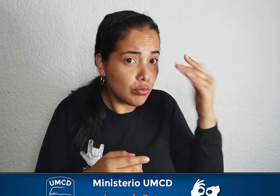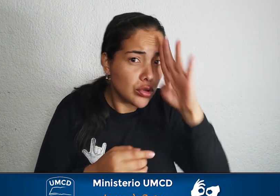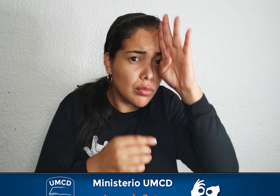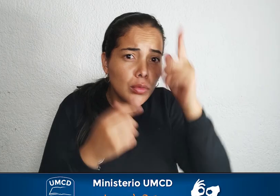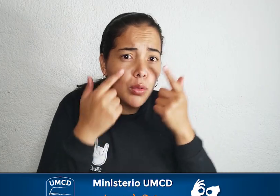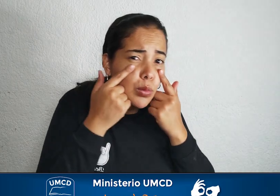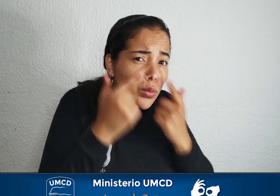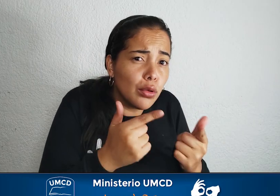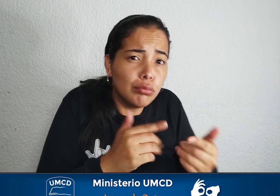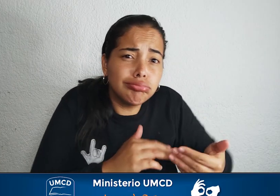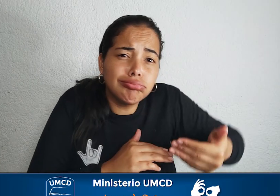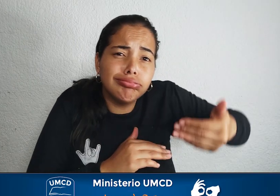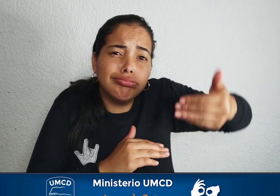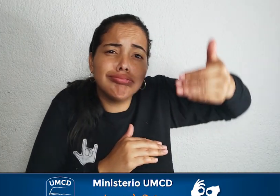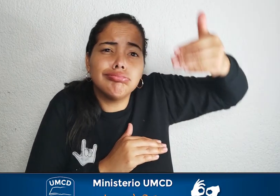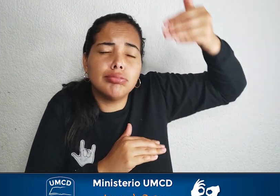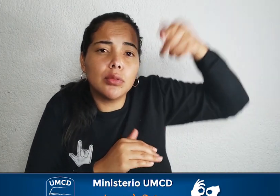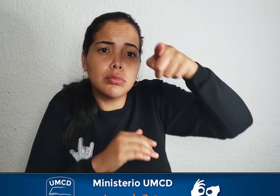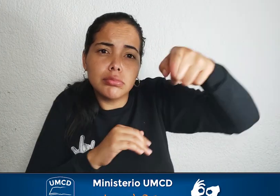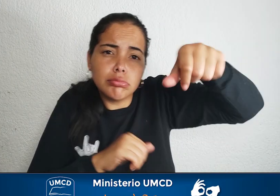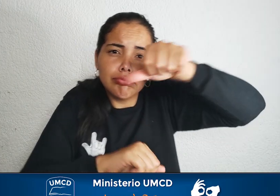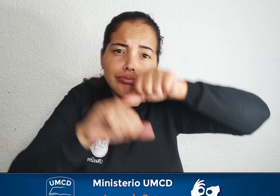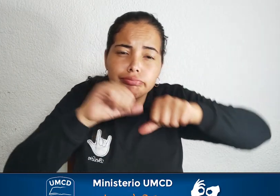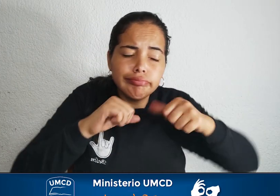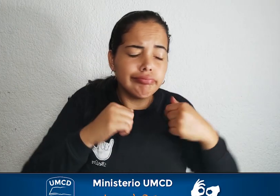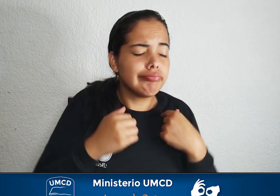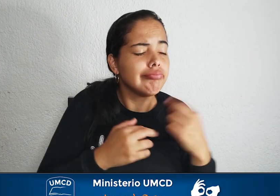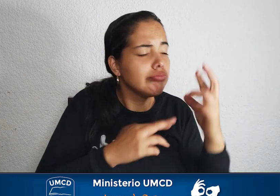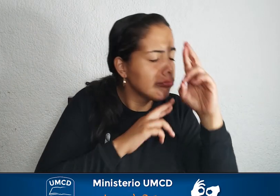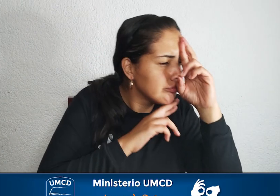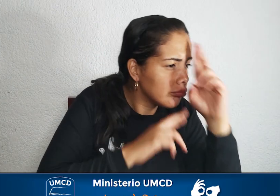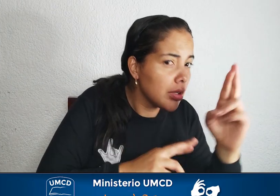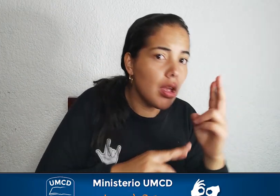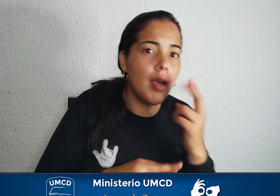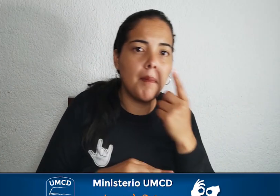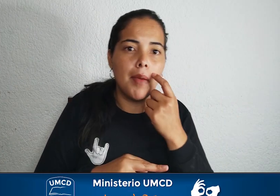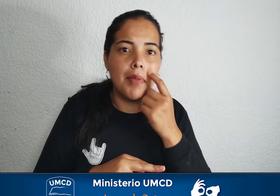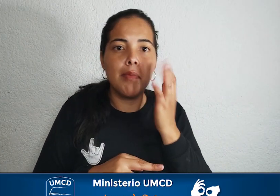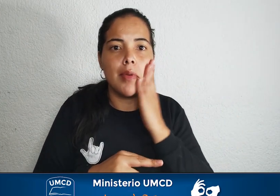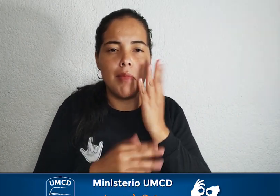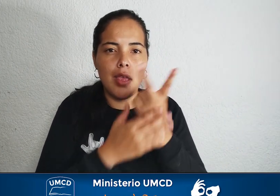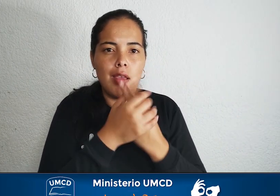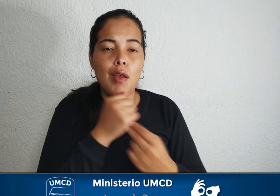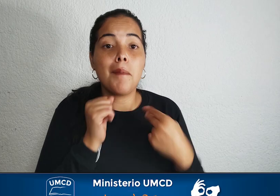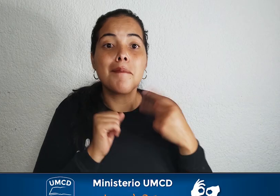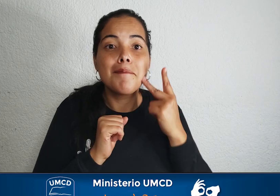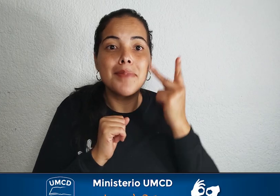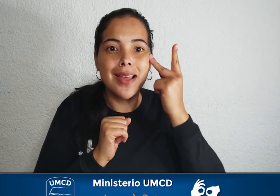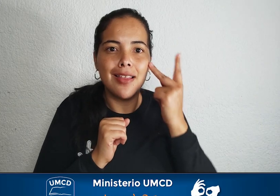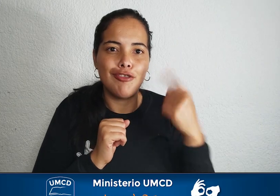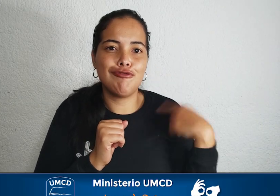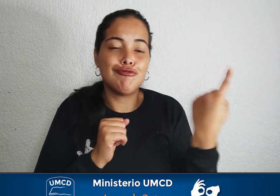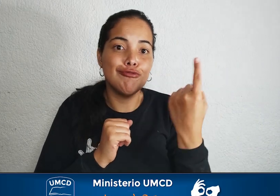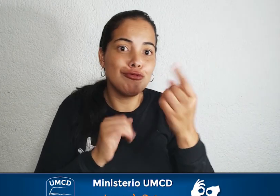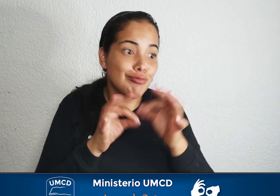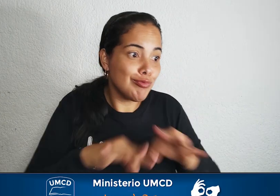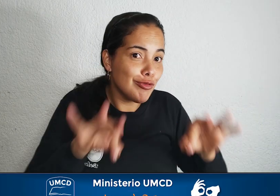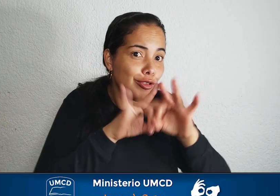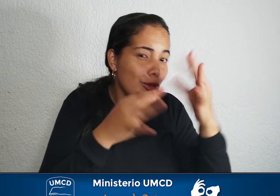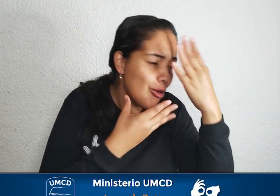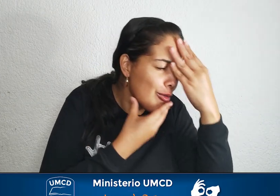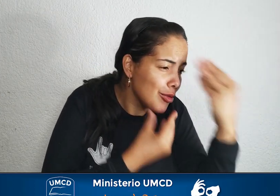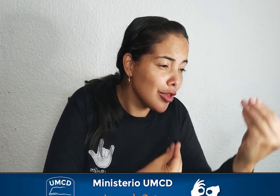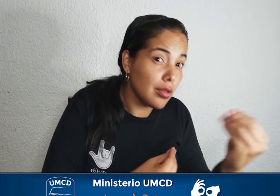te crió. Queriendo decir de que una persona no necesariamente porque dio la vida tiene que ser